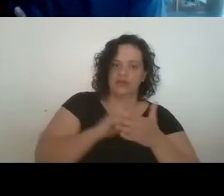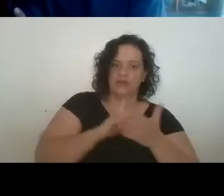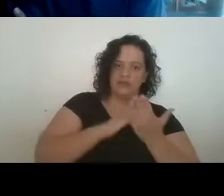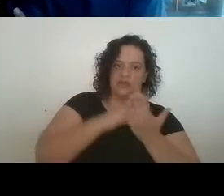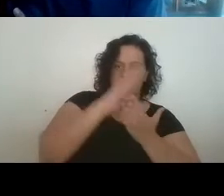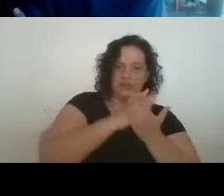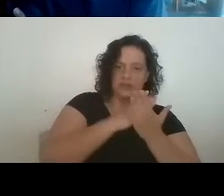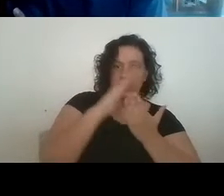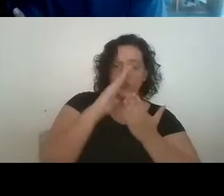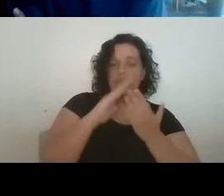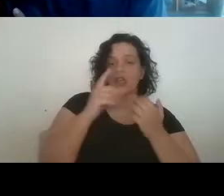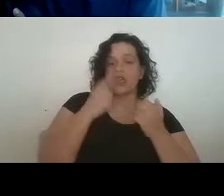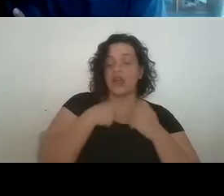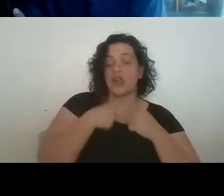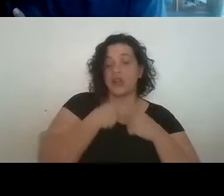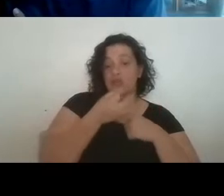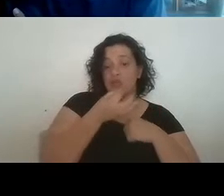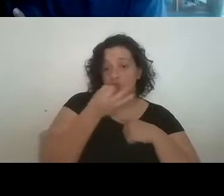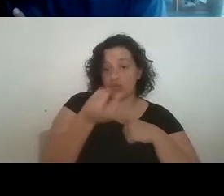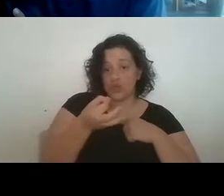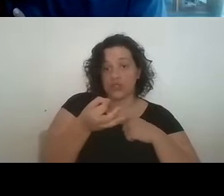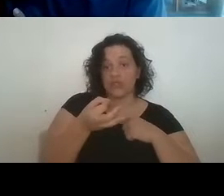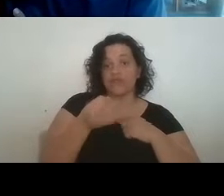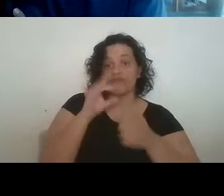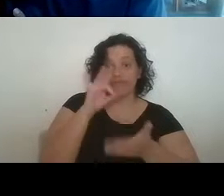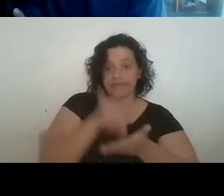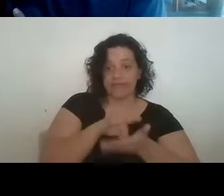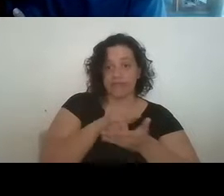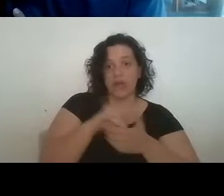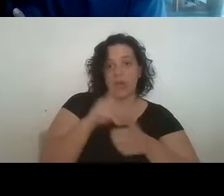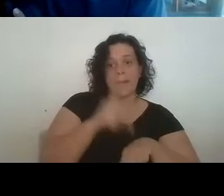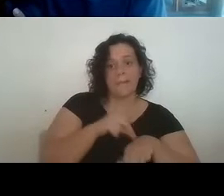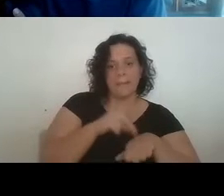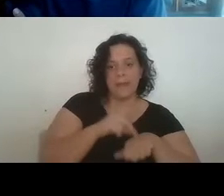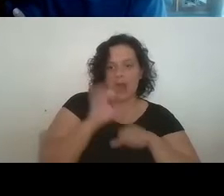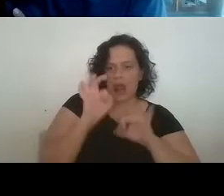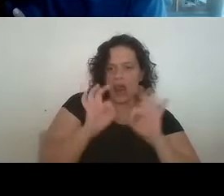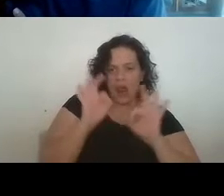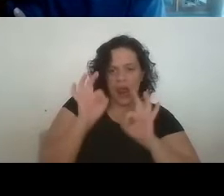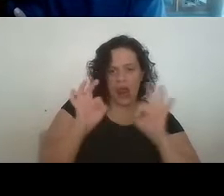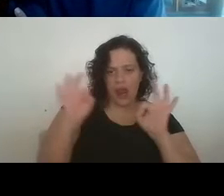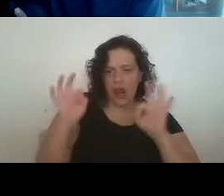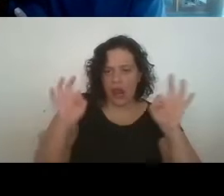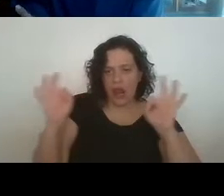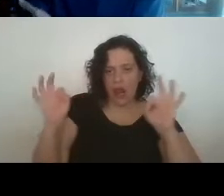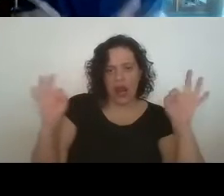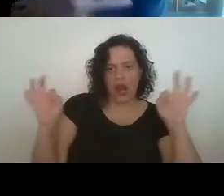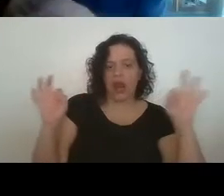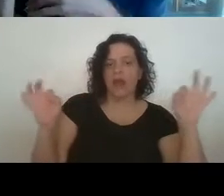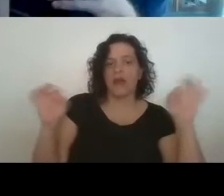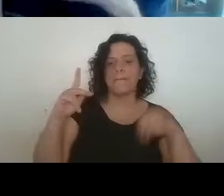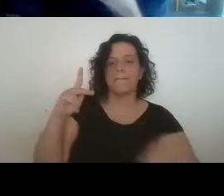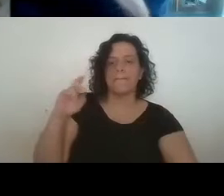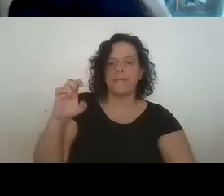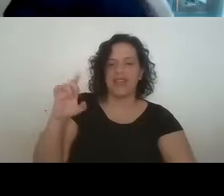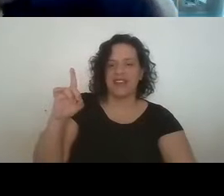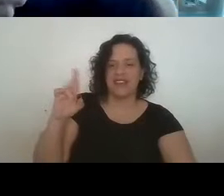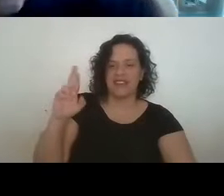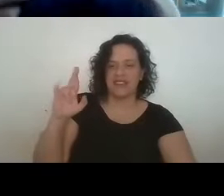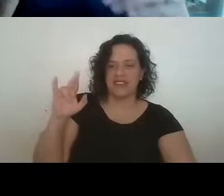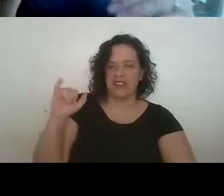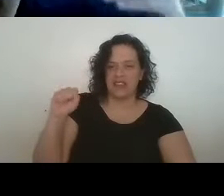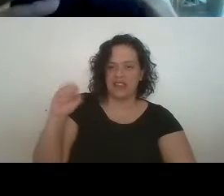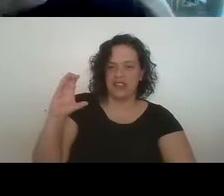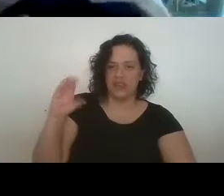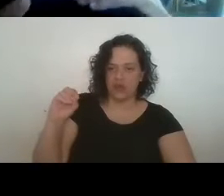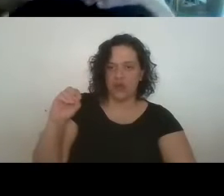sugestão é que seja realmente uma pedra mais fina, tá? Realmente um pedrisco, para que a gente consiga fazer uma separação